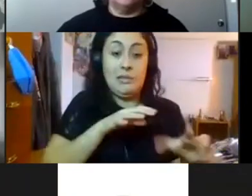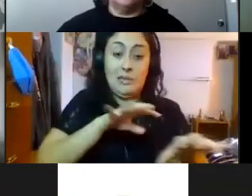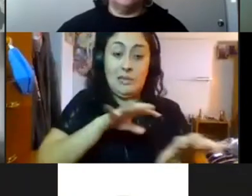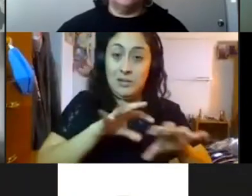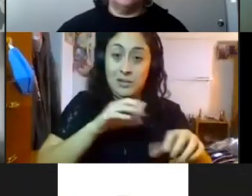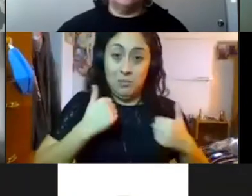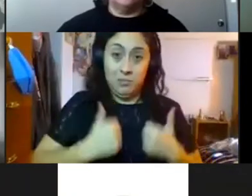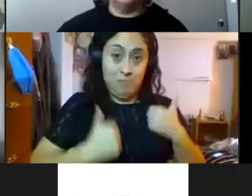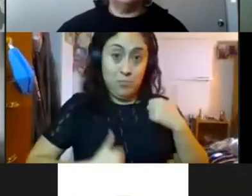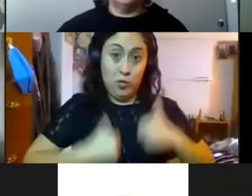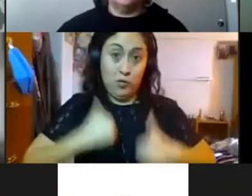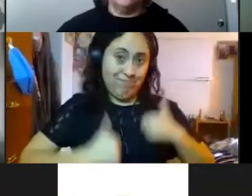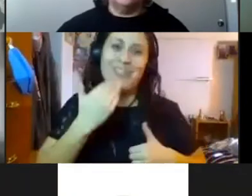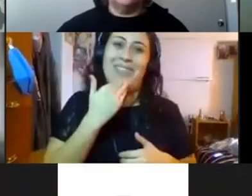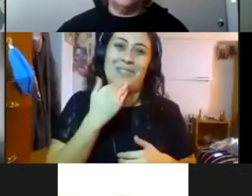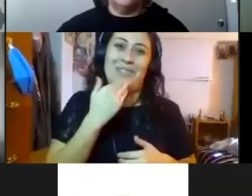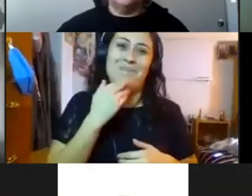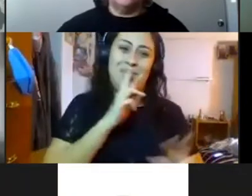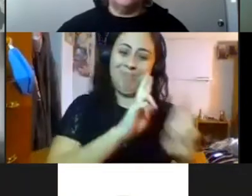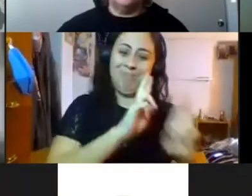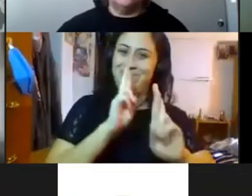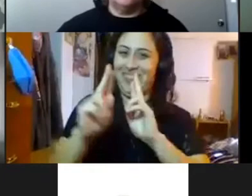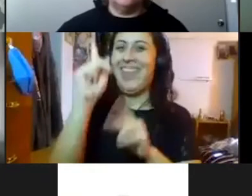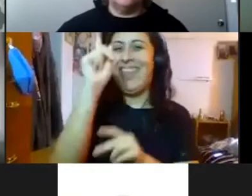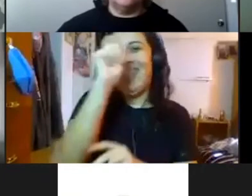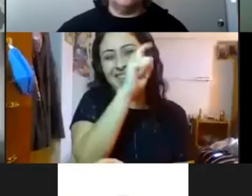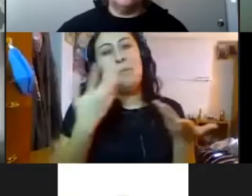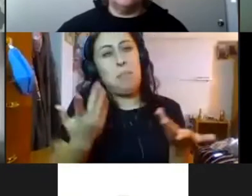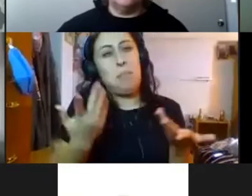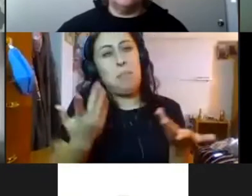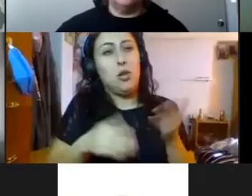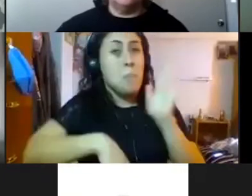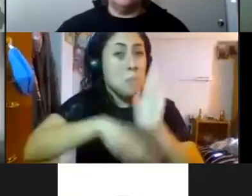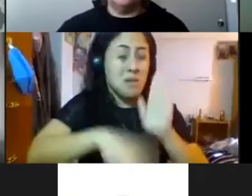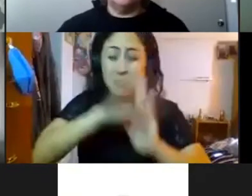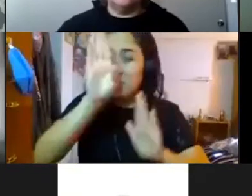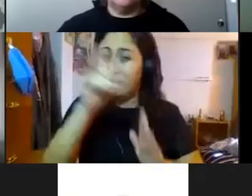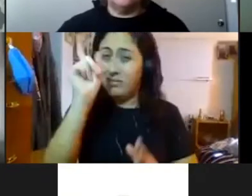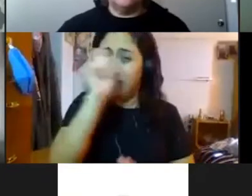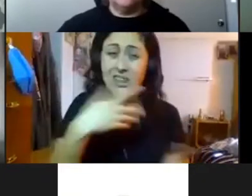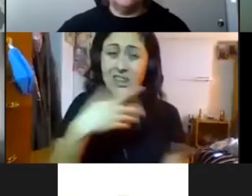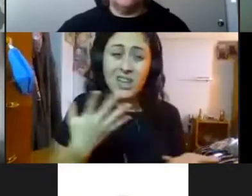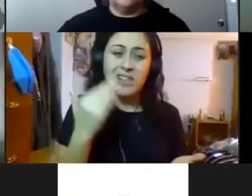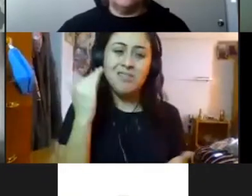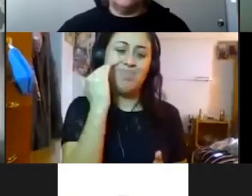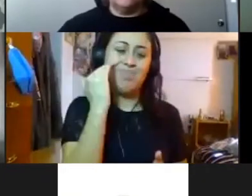también son difíciles, pero eso yo creo que es lo que más todavía me afecta.